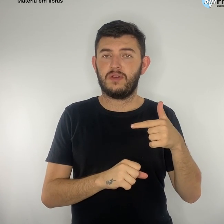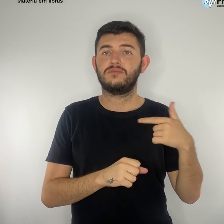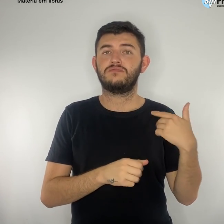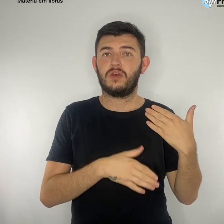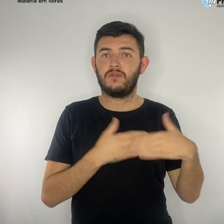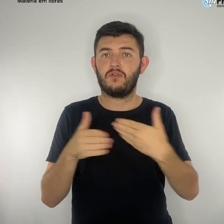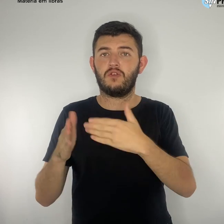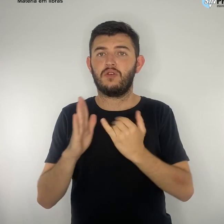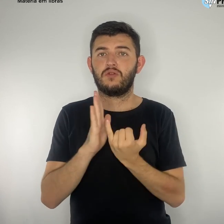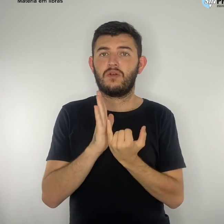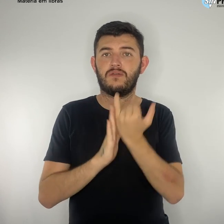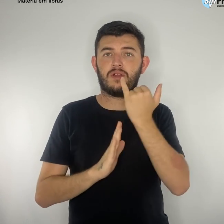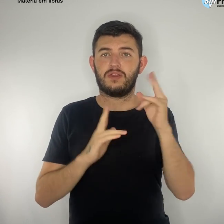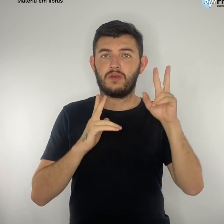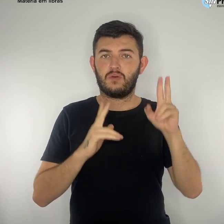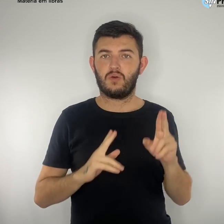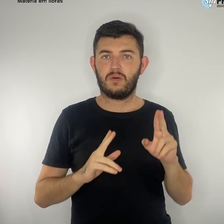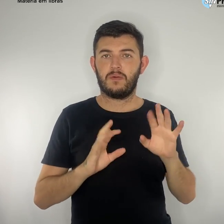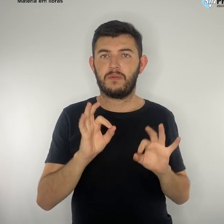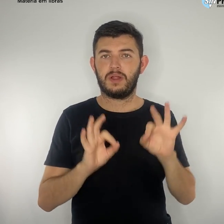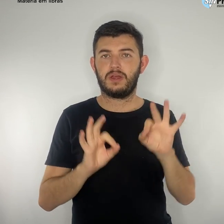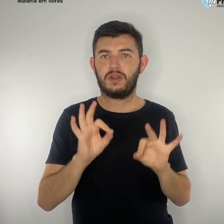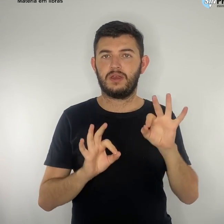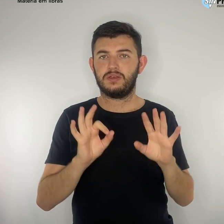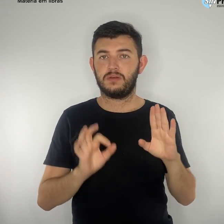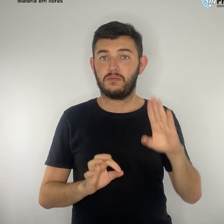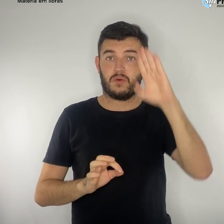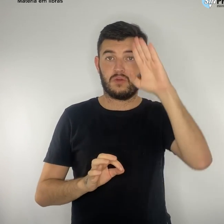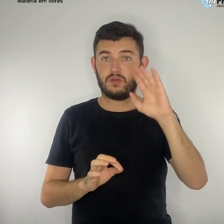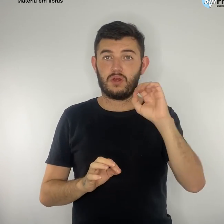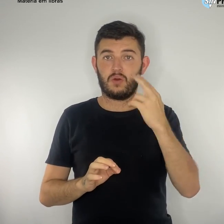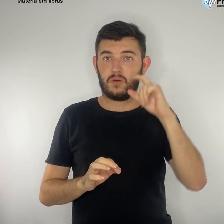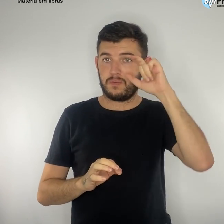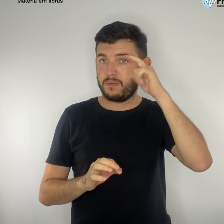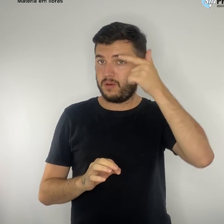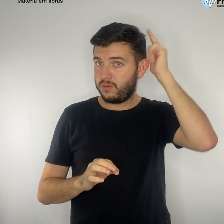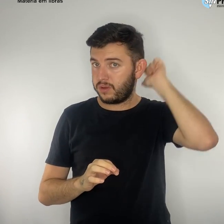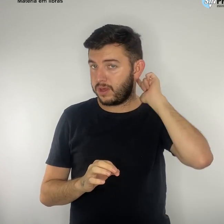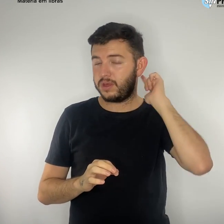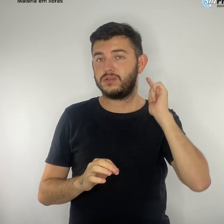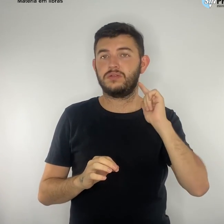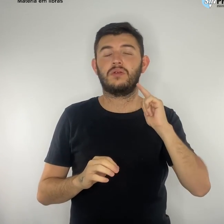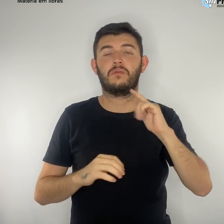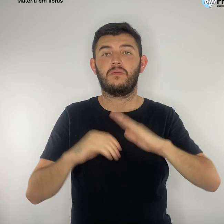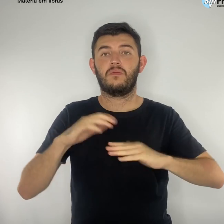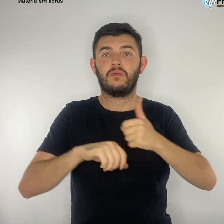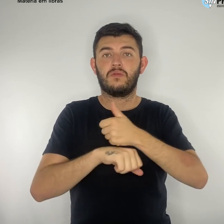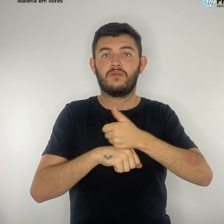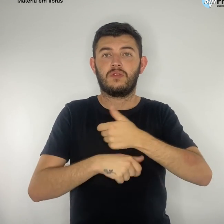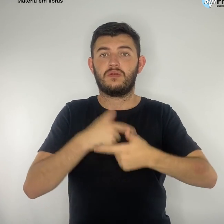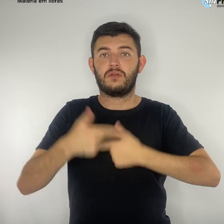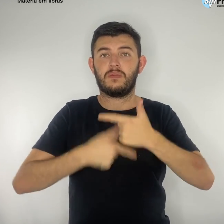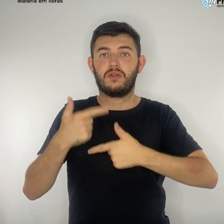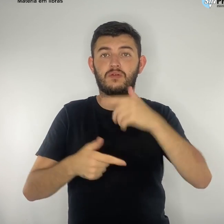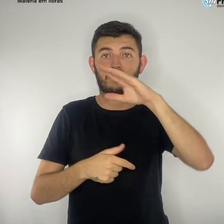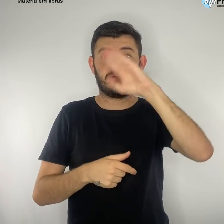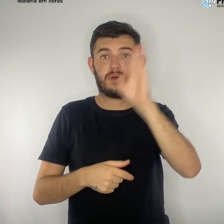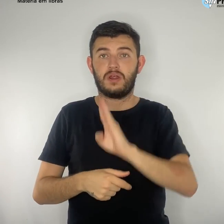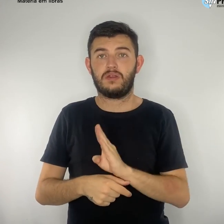como planejam Jair Bolsonaro e Paulo Guedes, o trabalhador brasileiro ganharia um piso de